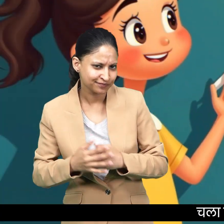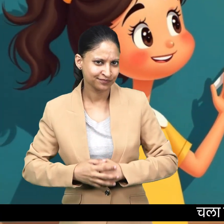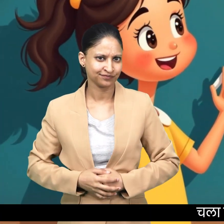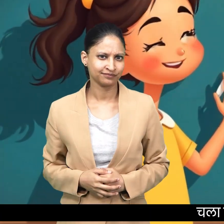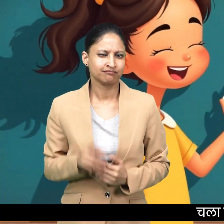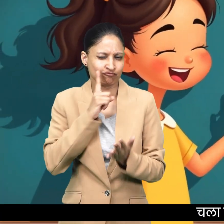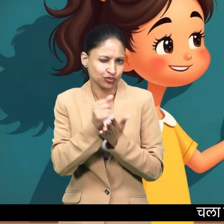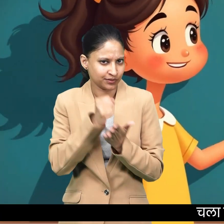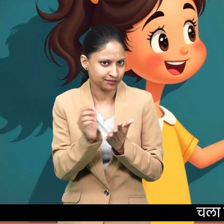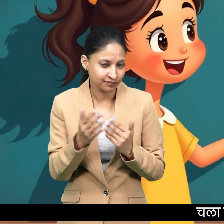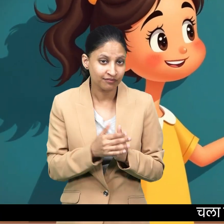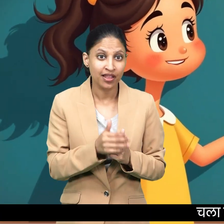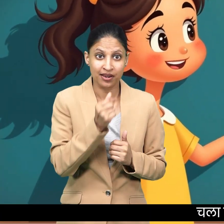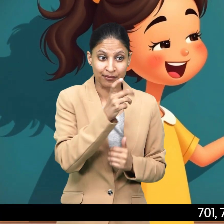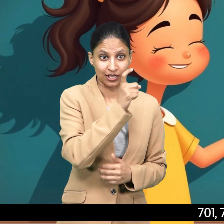चला प्रयत्न करूया.